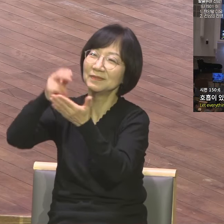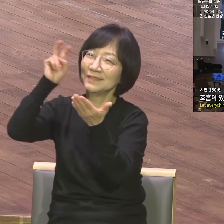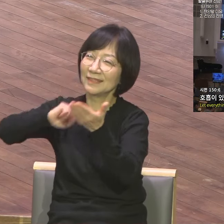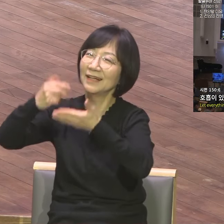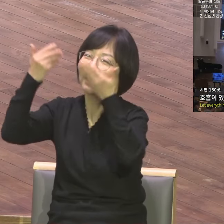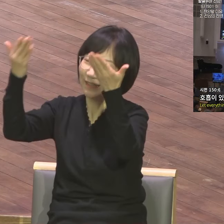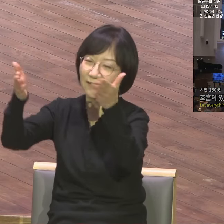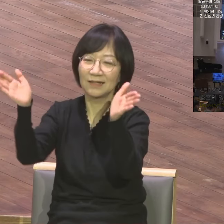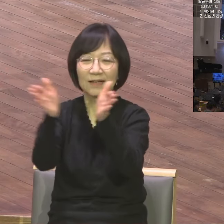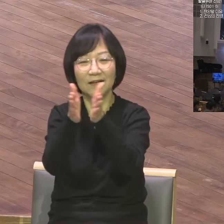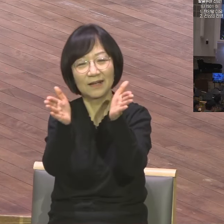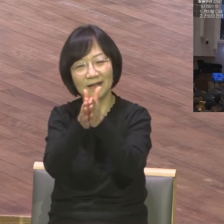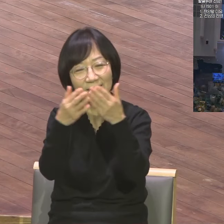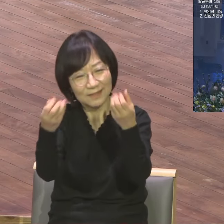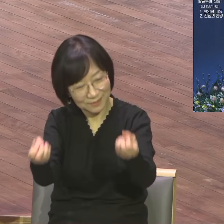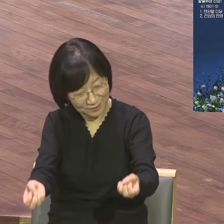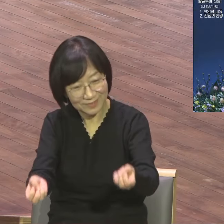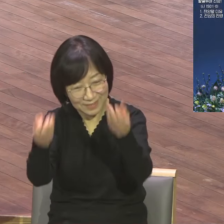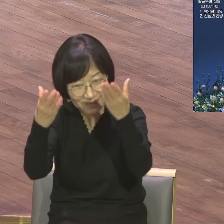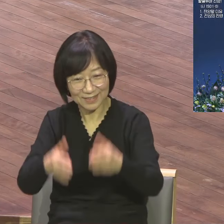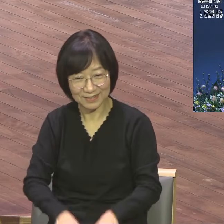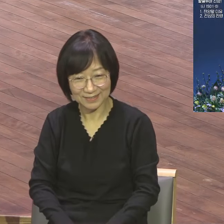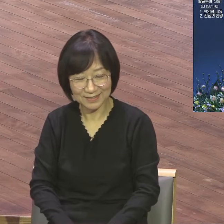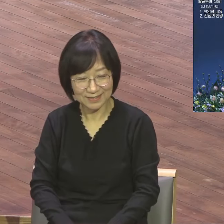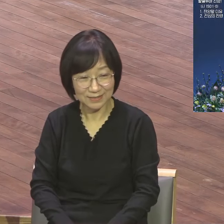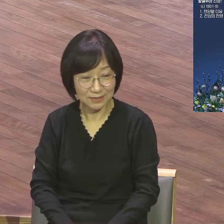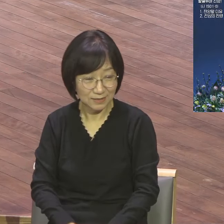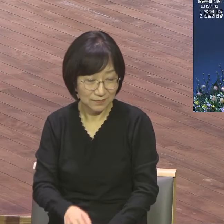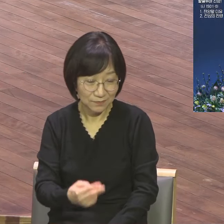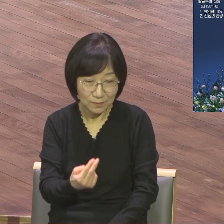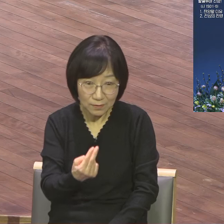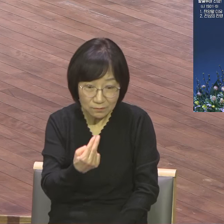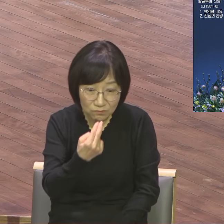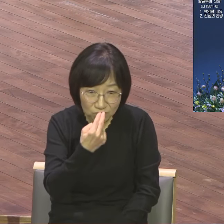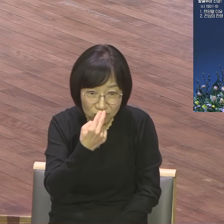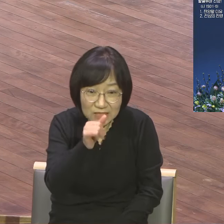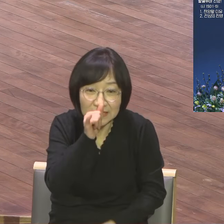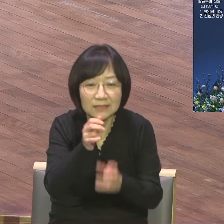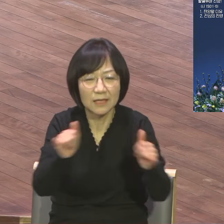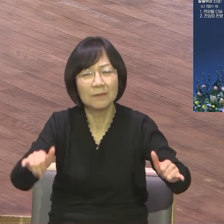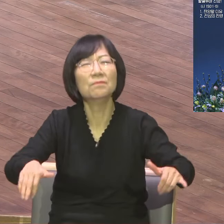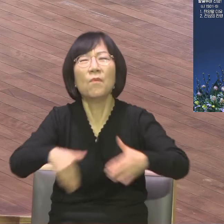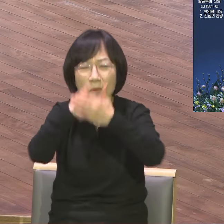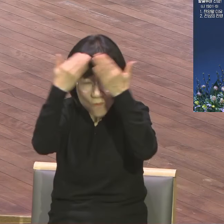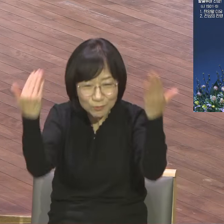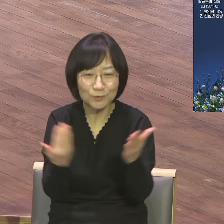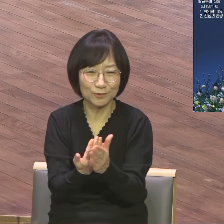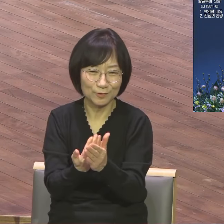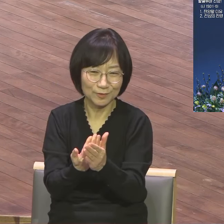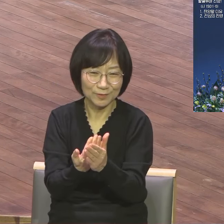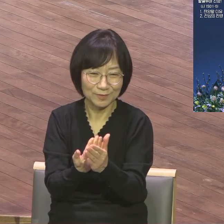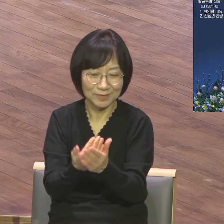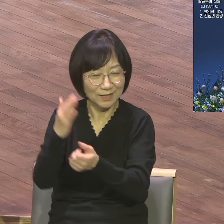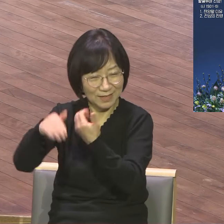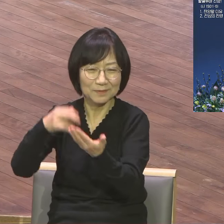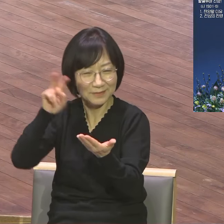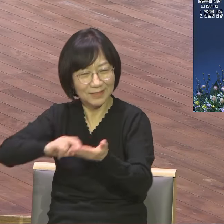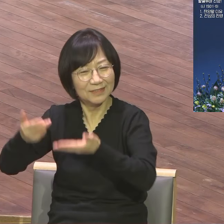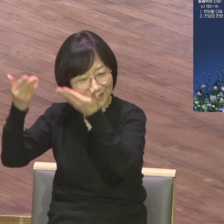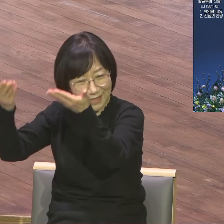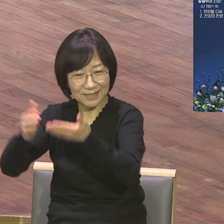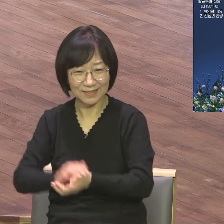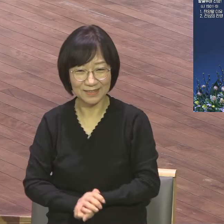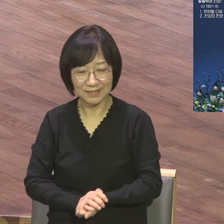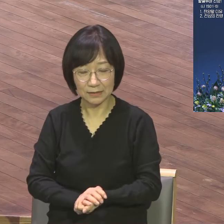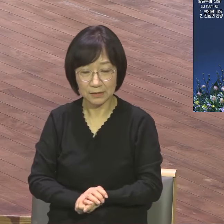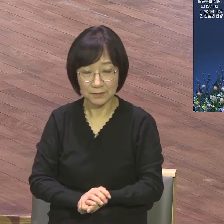할렐루야 그랬어요. 호흡 있는 자마다 이 시편 전체 결론입니다. 이게 시편 150편 전체